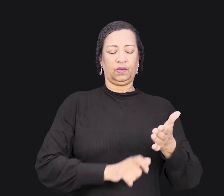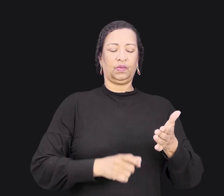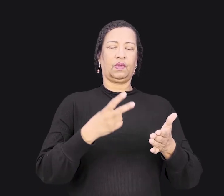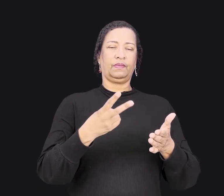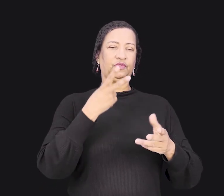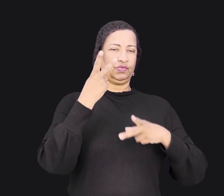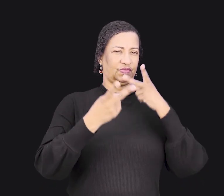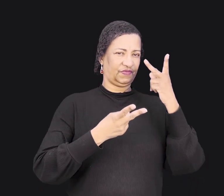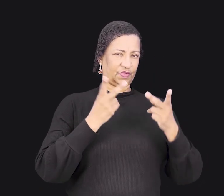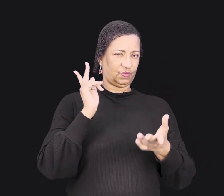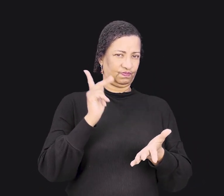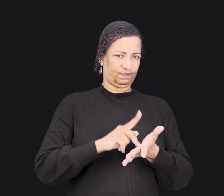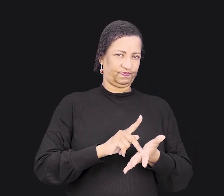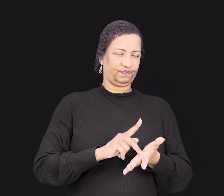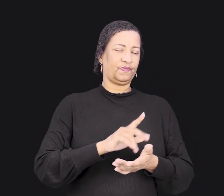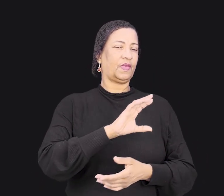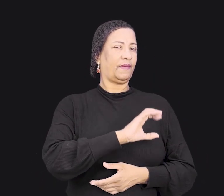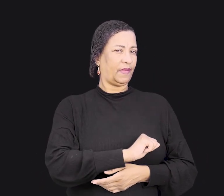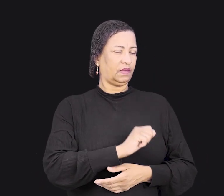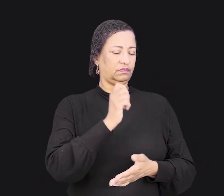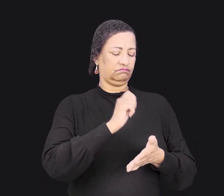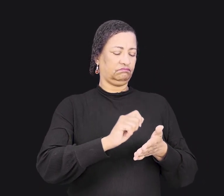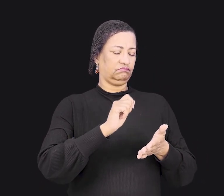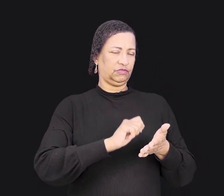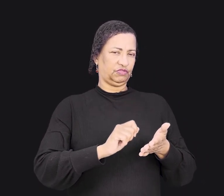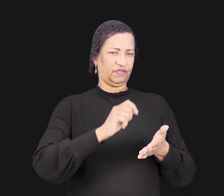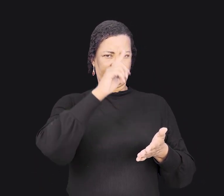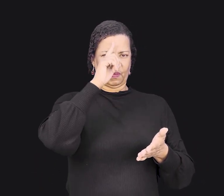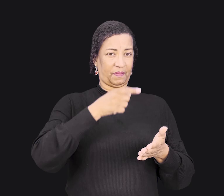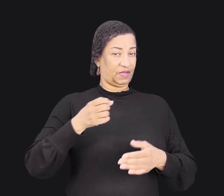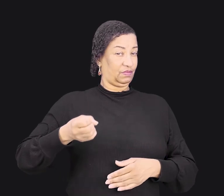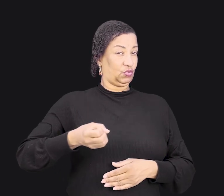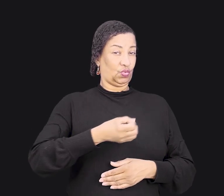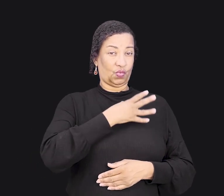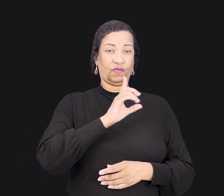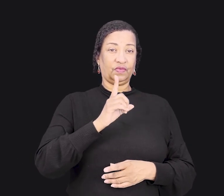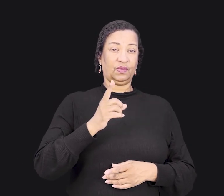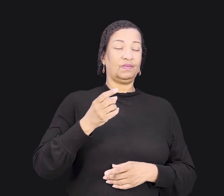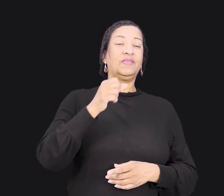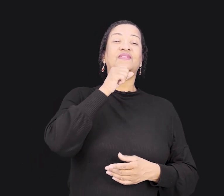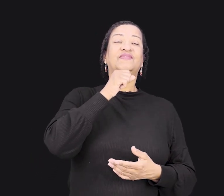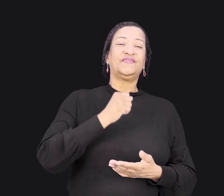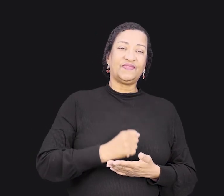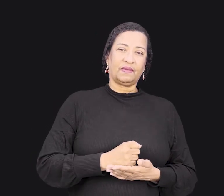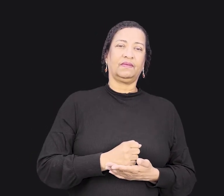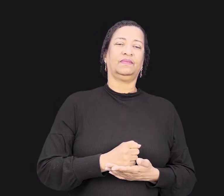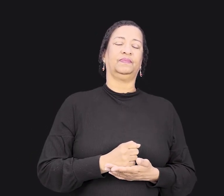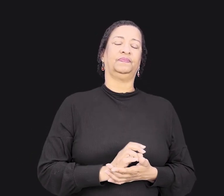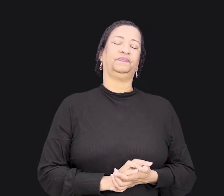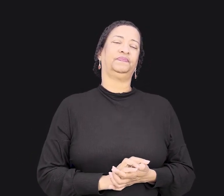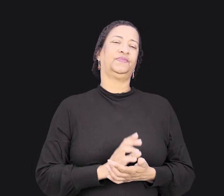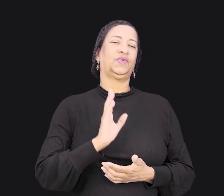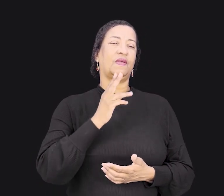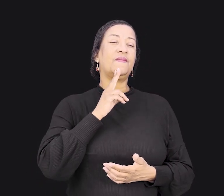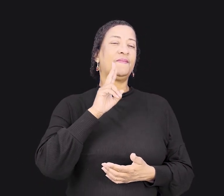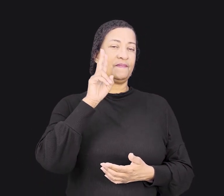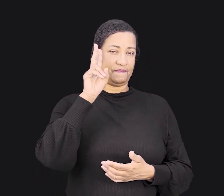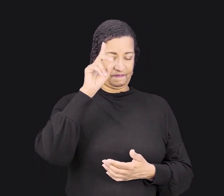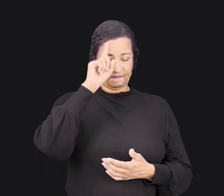afirmou, amados, não lhes escrevo um mandamento novo, mas um mandamento antigo. Esse mandamento é antigo